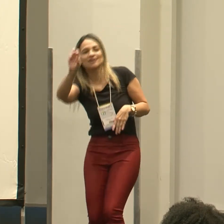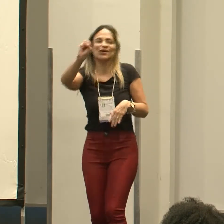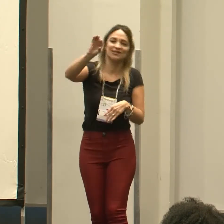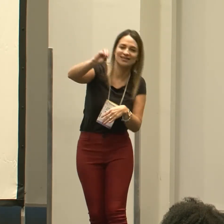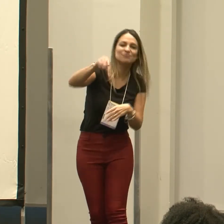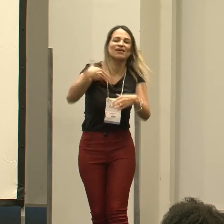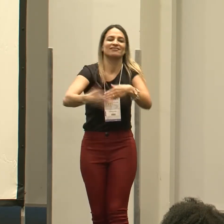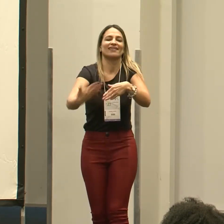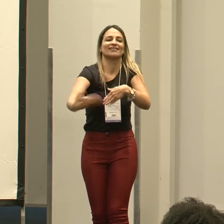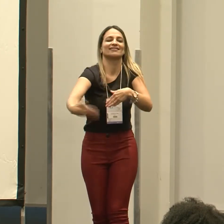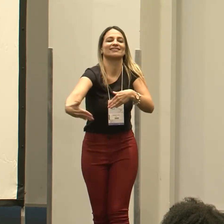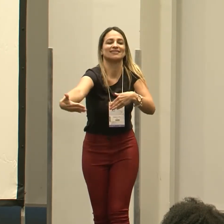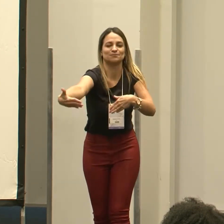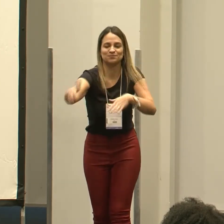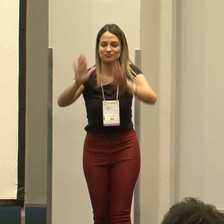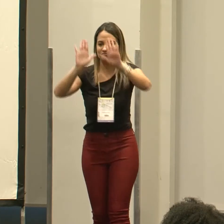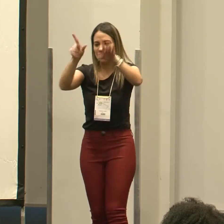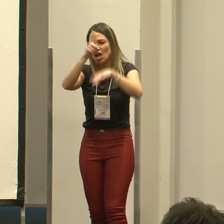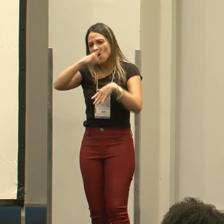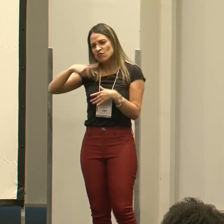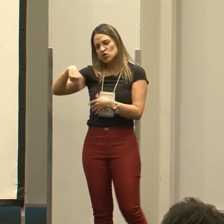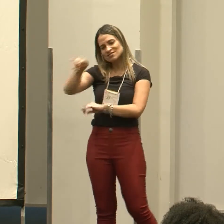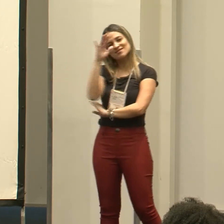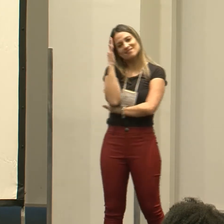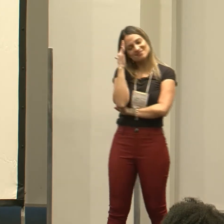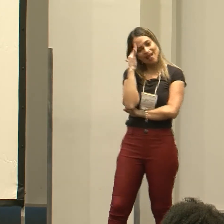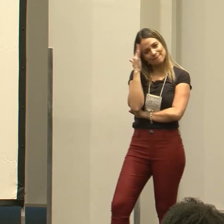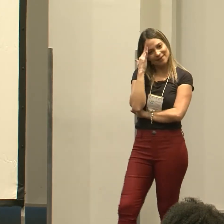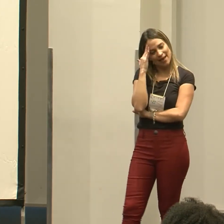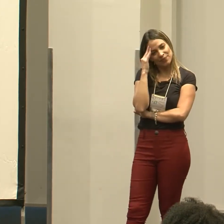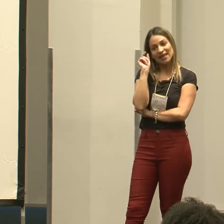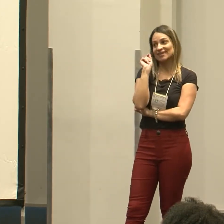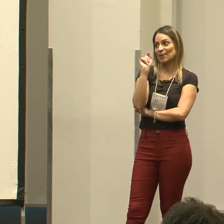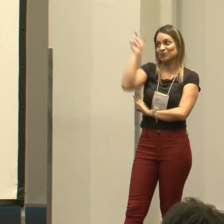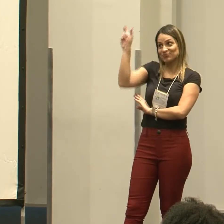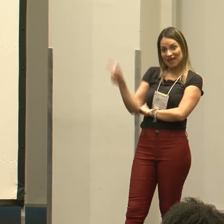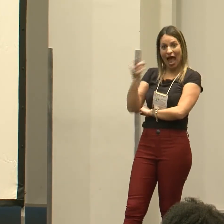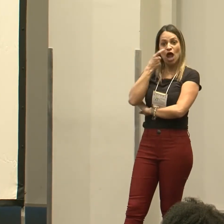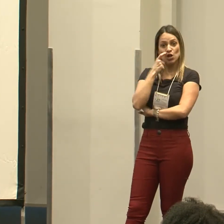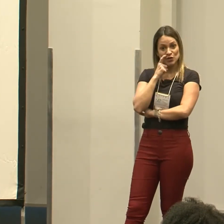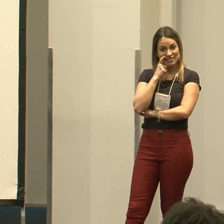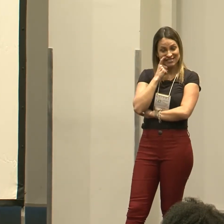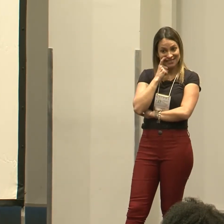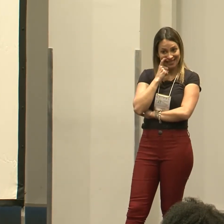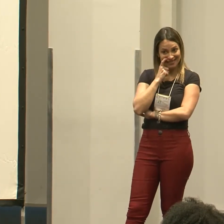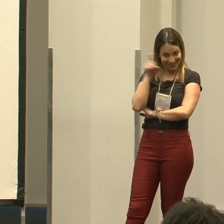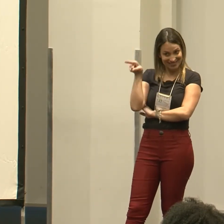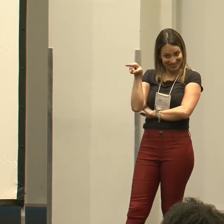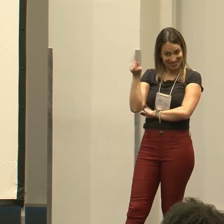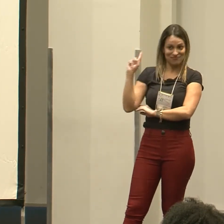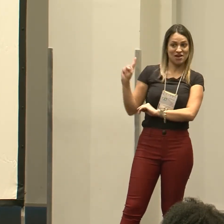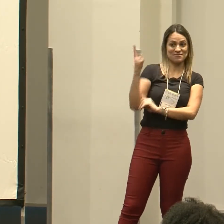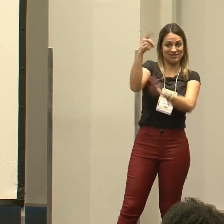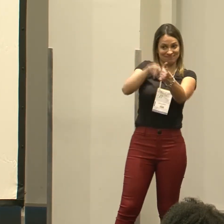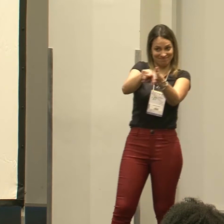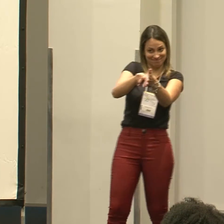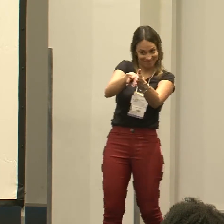O livro de Ronice Quadros, que será lançado em breve, eu estava pensando, Lucinda Ferreira Brito, a